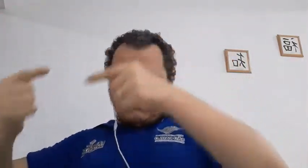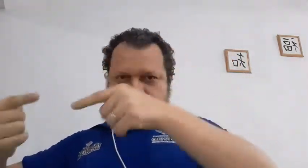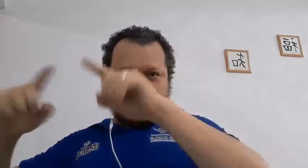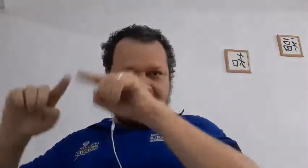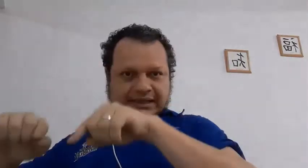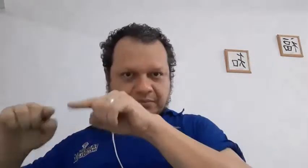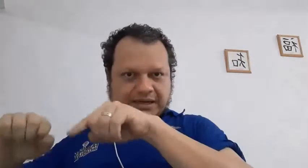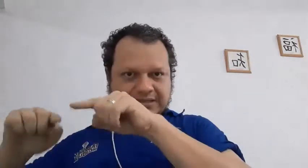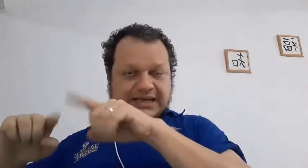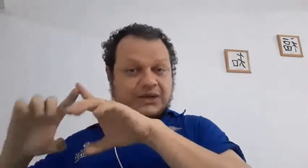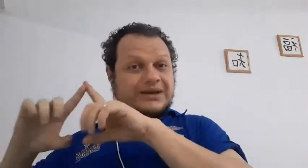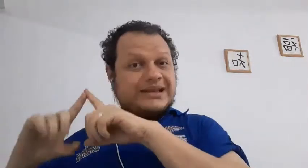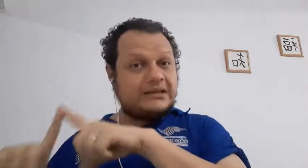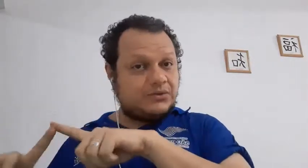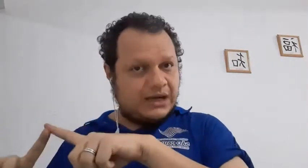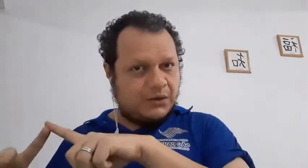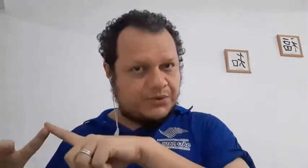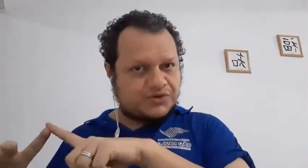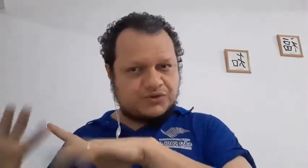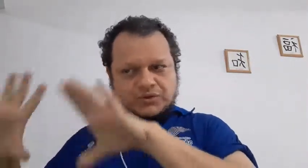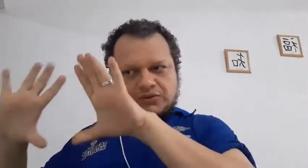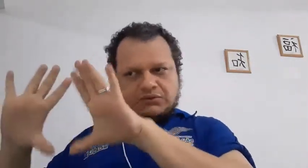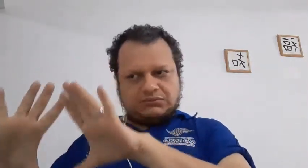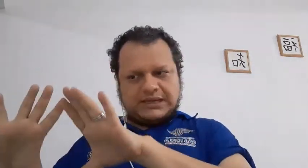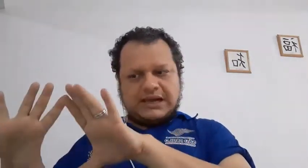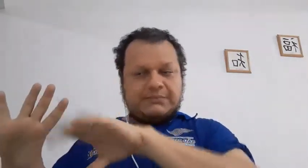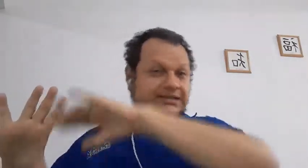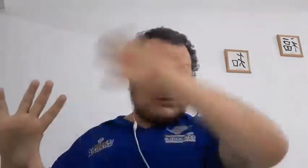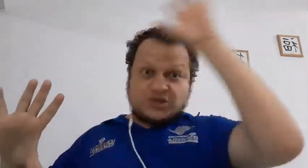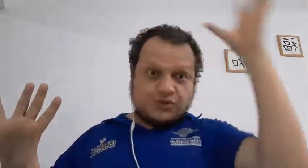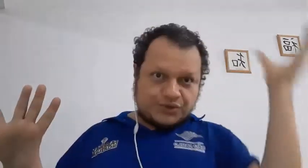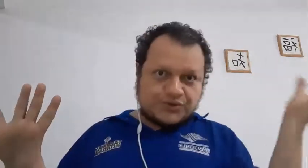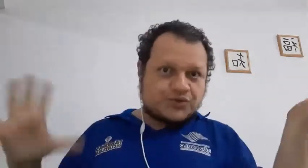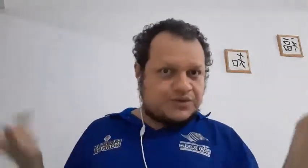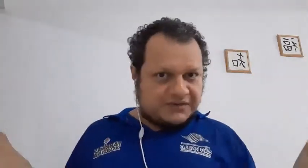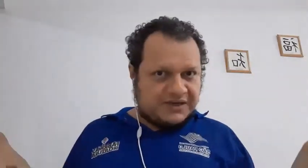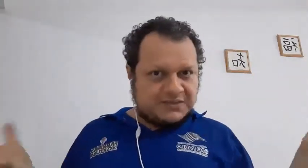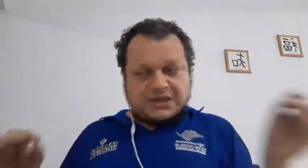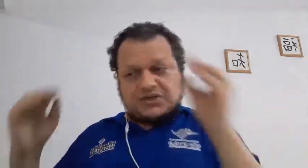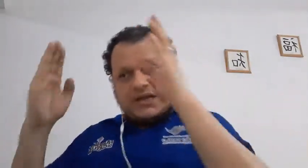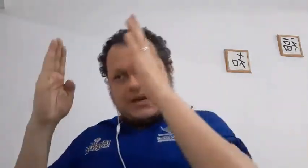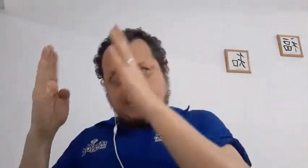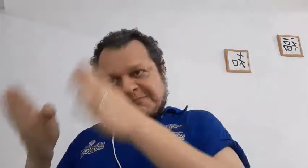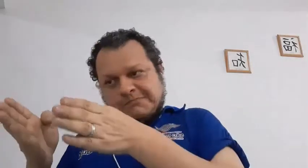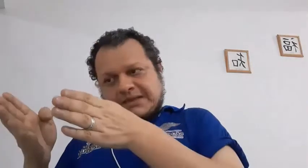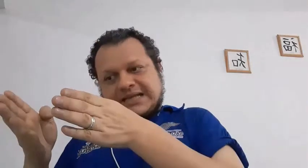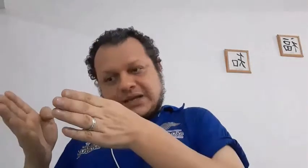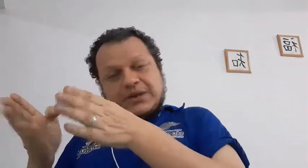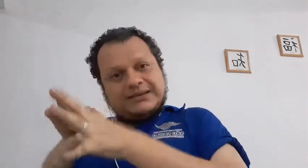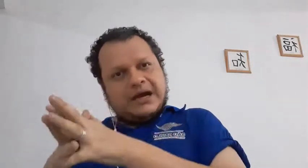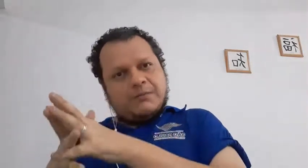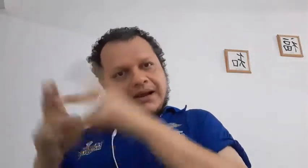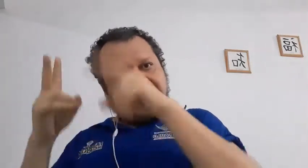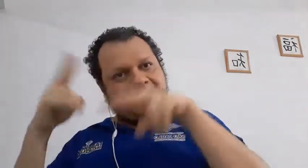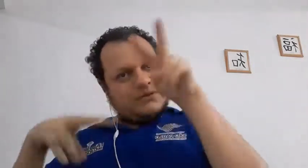que é a Libras, a língua natural para o surdo, tá? Mas não de todos os surdos, infelizmente. Mas a língua ideal para ele é a língua